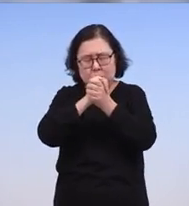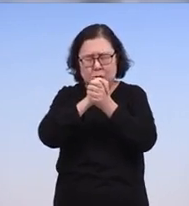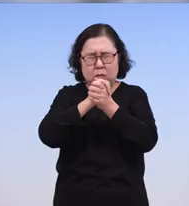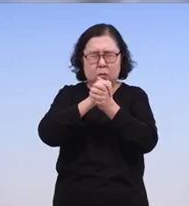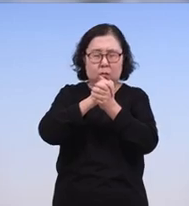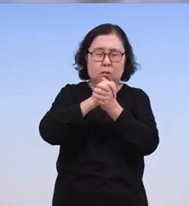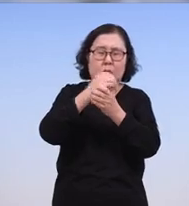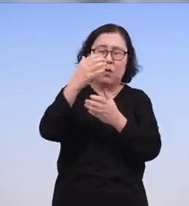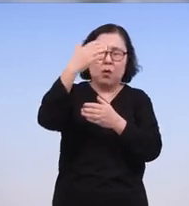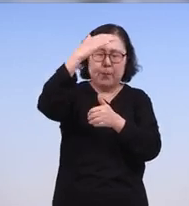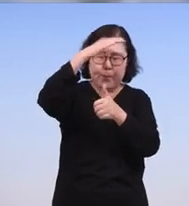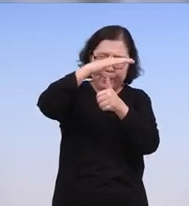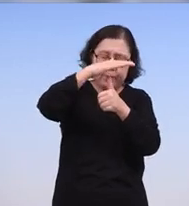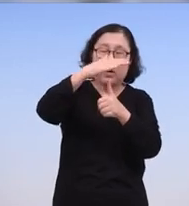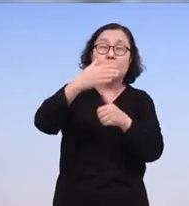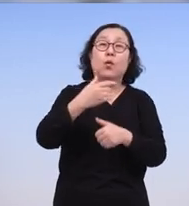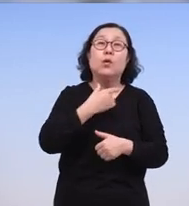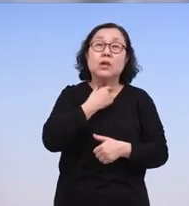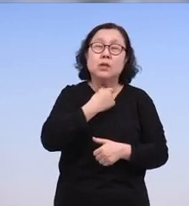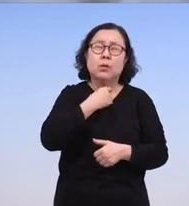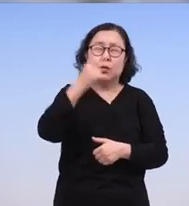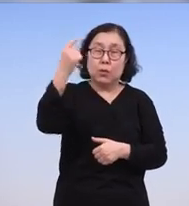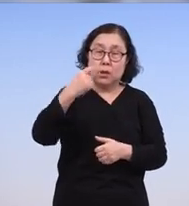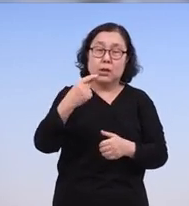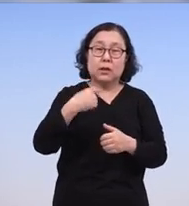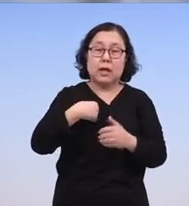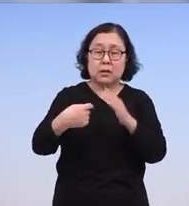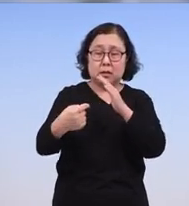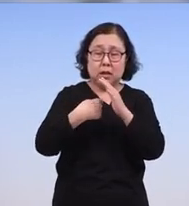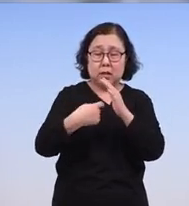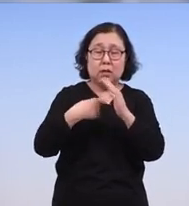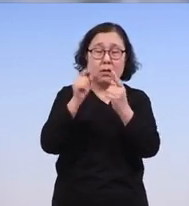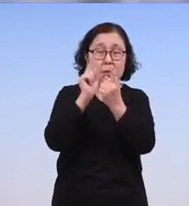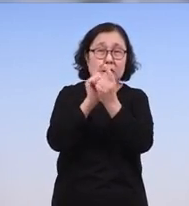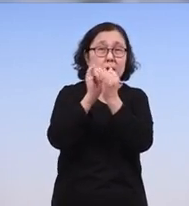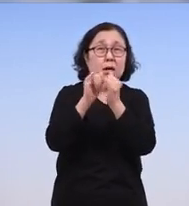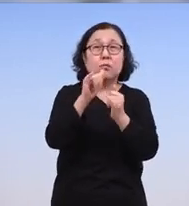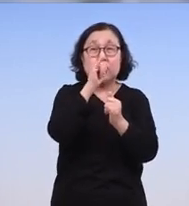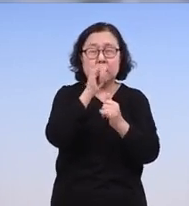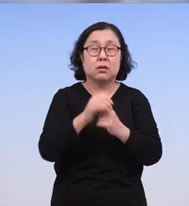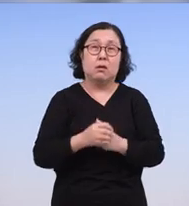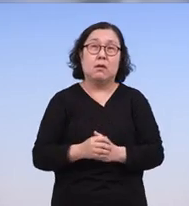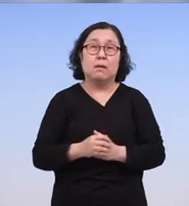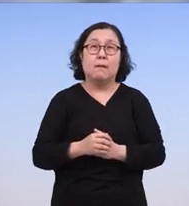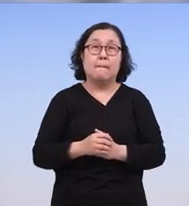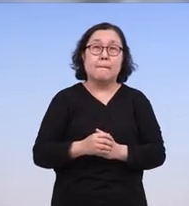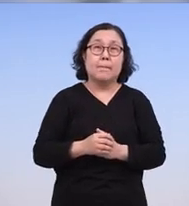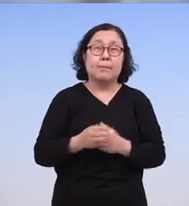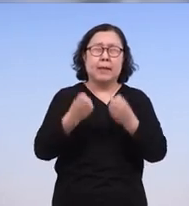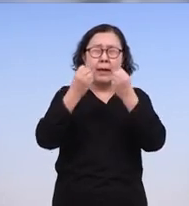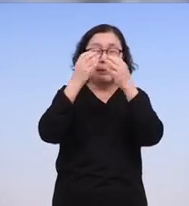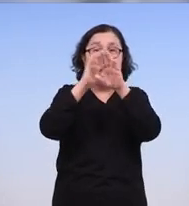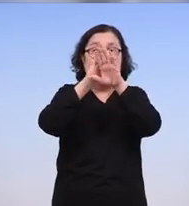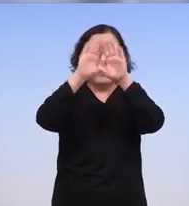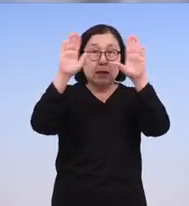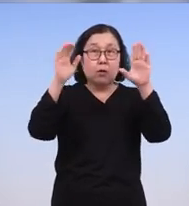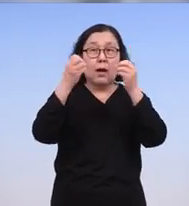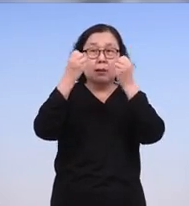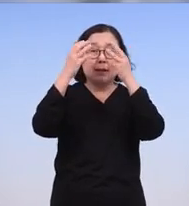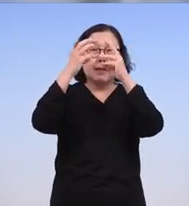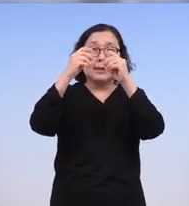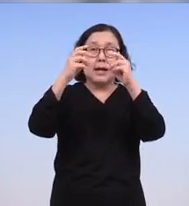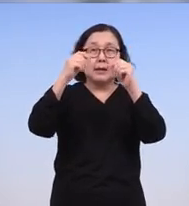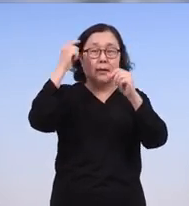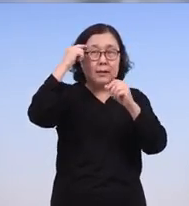아닙니까? 이게 세상이거든요. 오늘 여러분 이 새하늘과 새 땅을 사모하며 사는 사람이